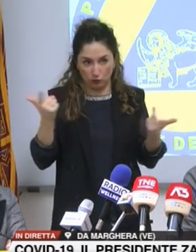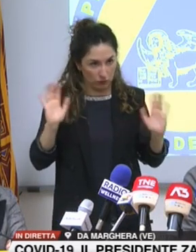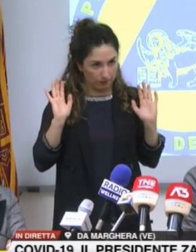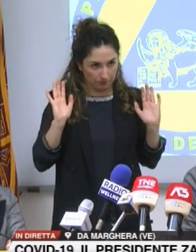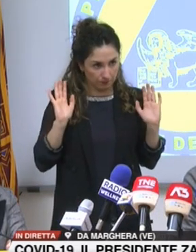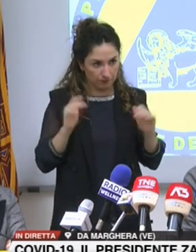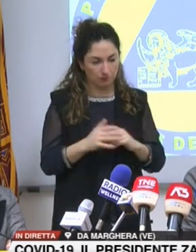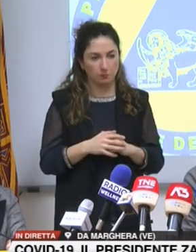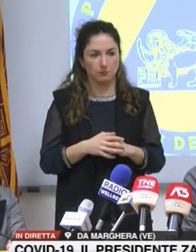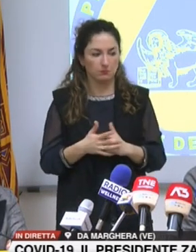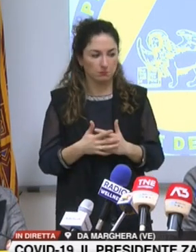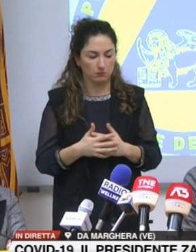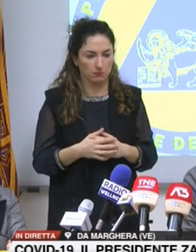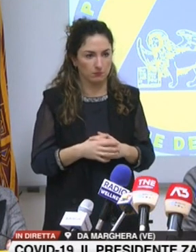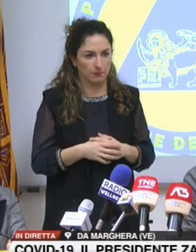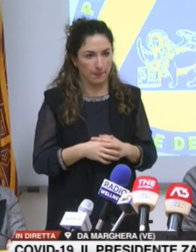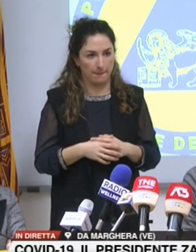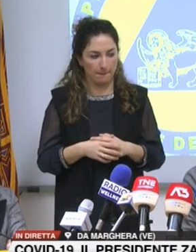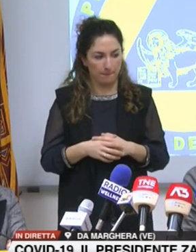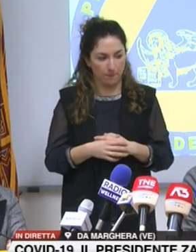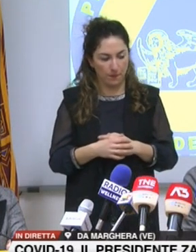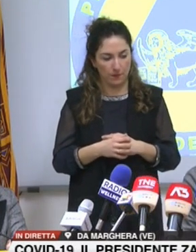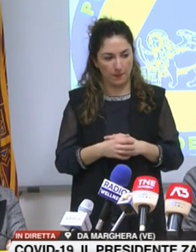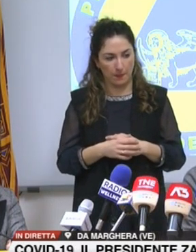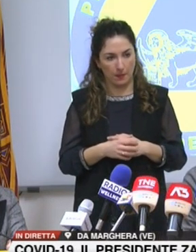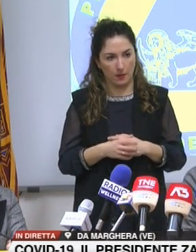interlocuzioni non c'è particolare interesse ad avere